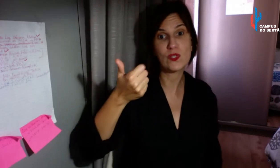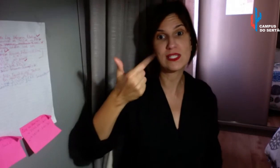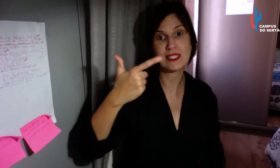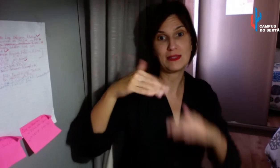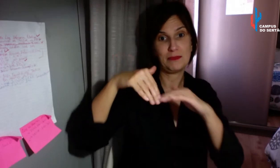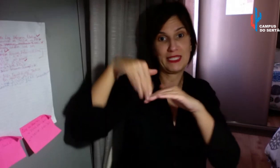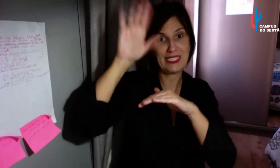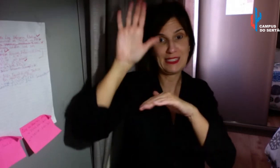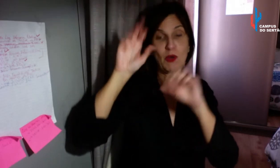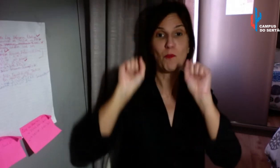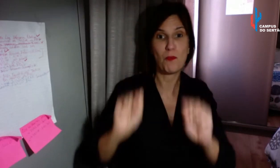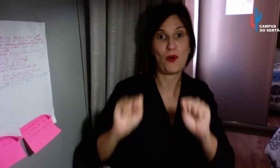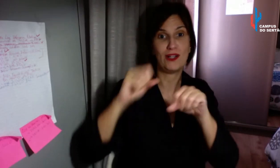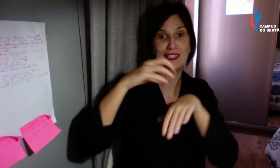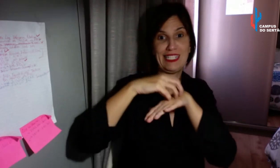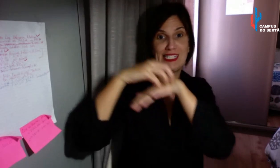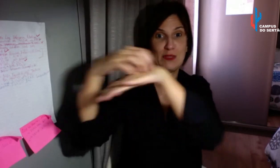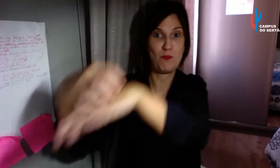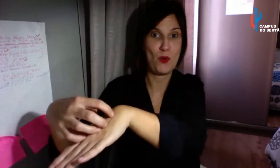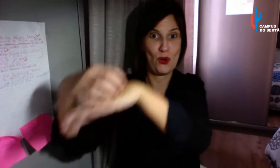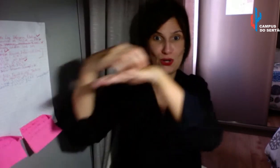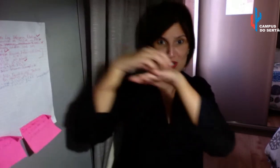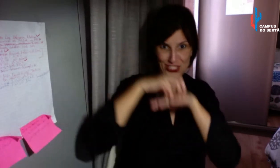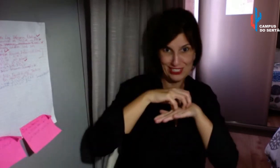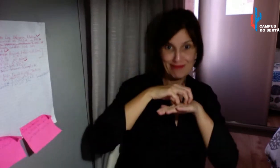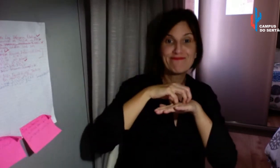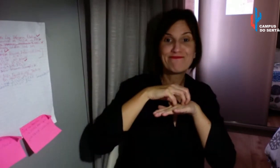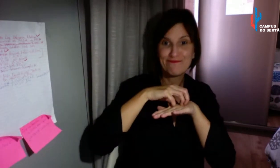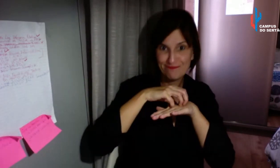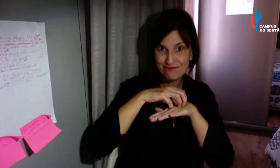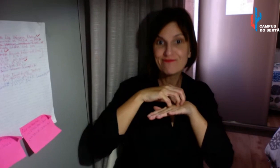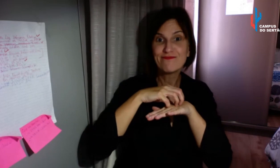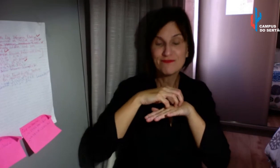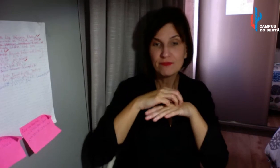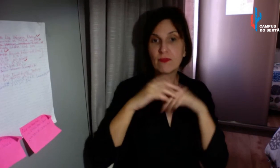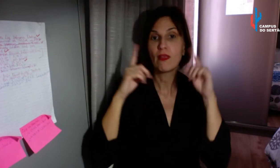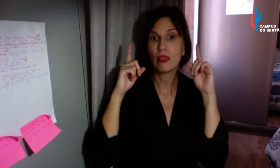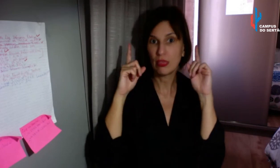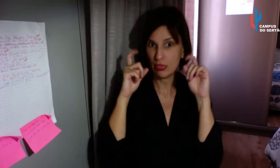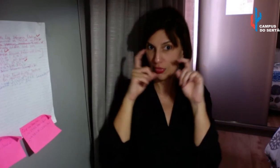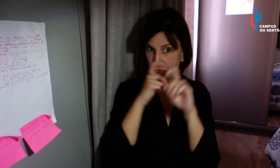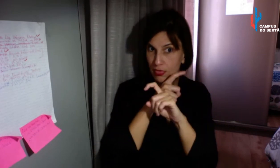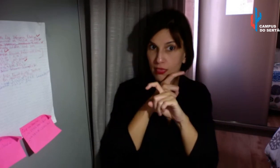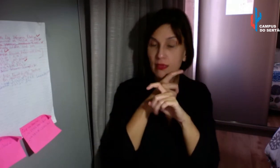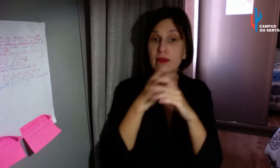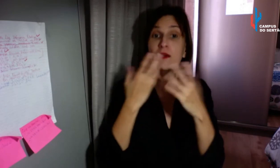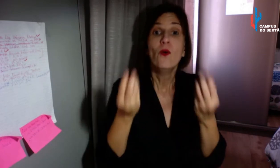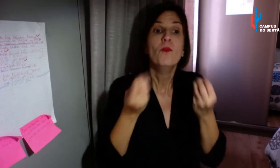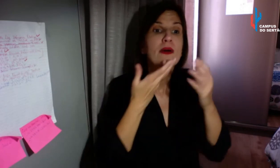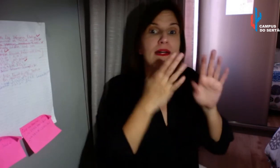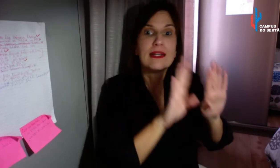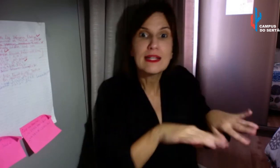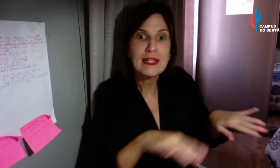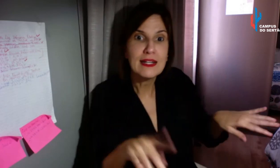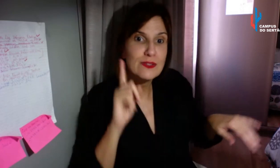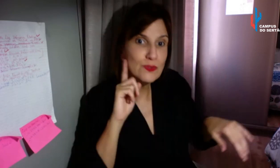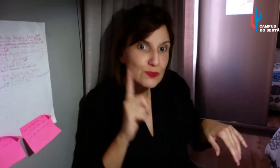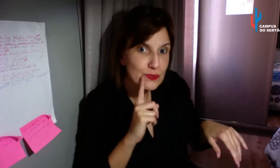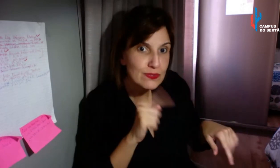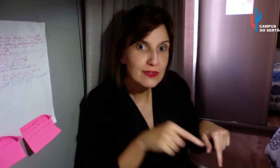ensino bilíngue. Porém, há exigência para que as crianças possam fazer parte desse transporte a partir